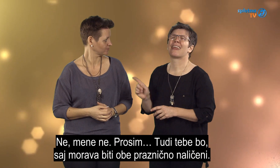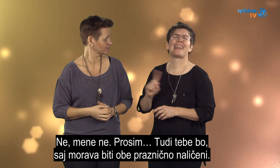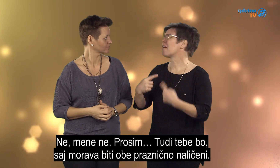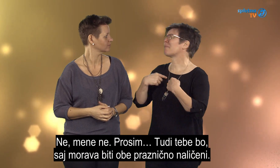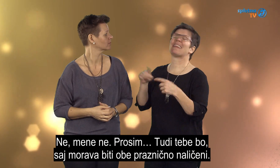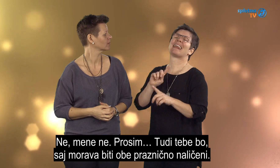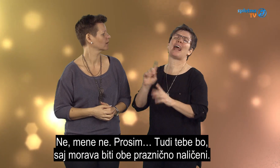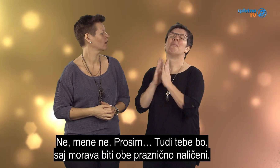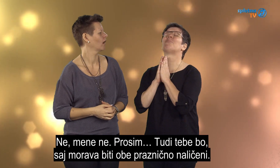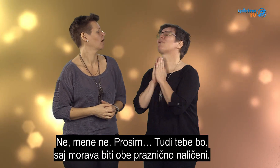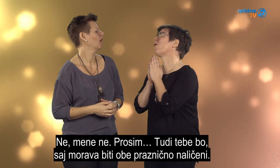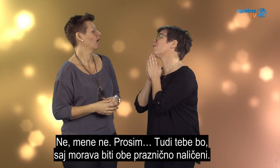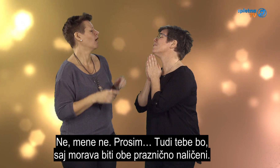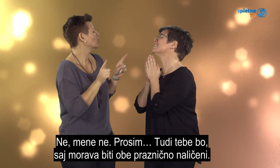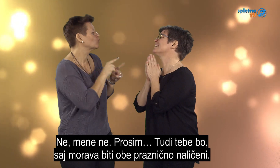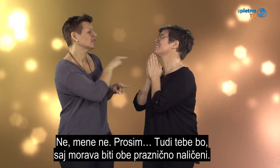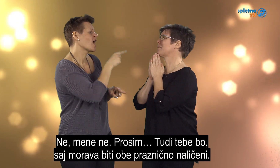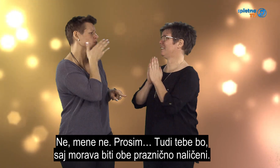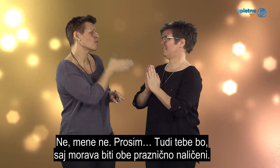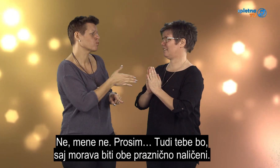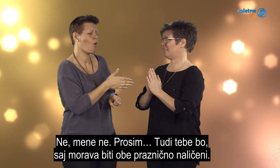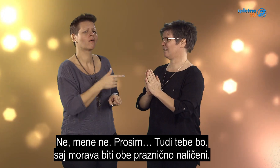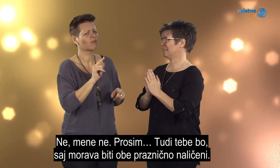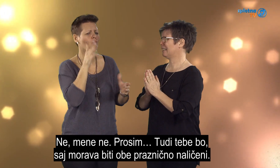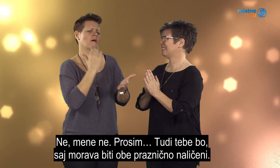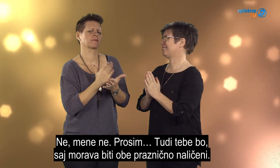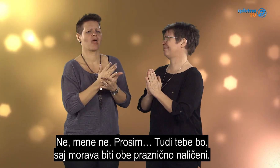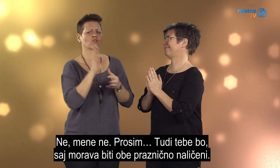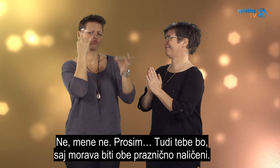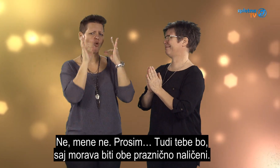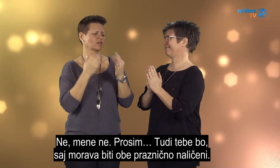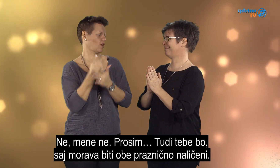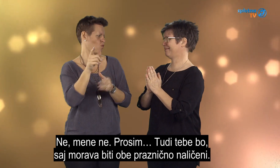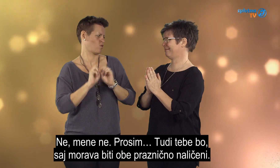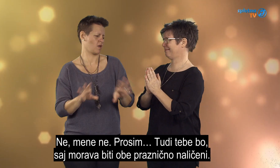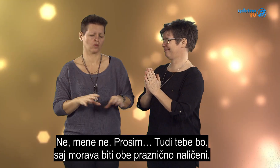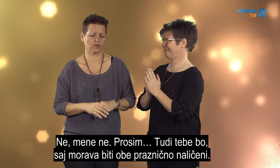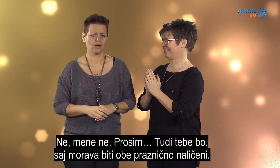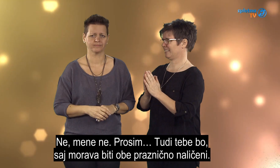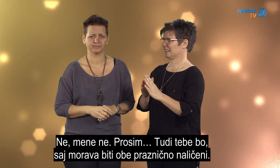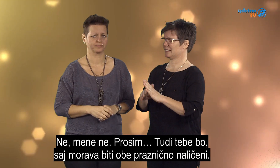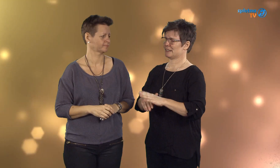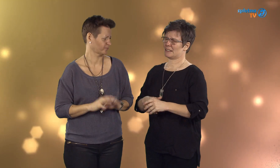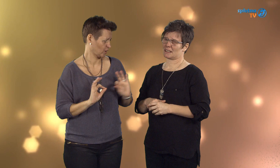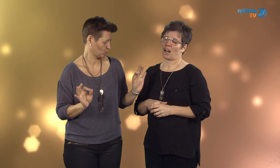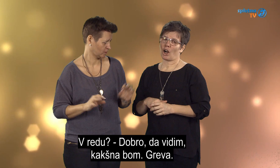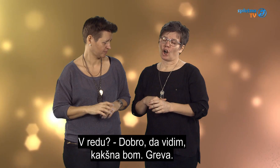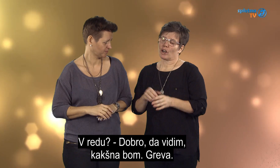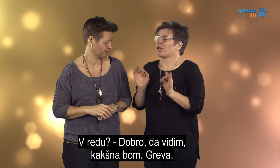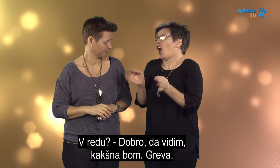Ne, mene ne. Prosim, tudi tebe bo, saj morava biti obe praznično naličeni. V redu?